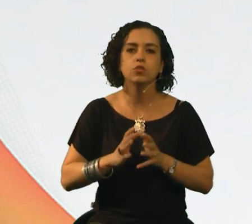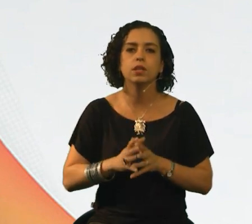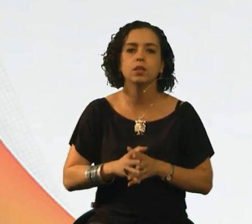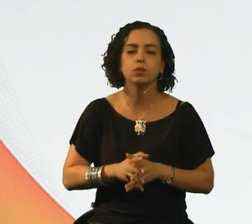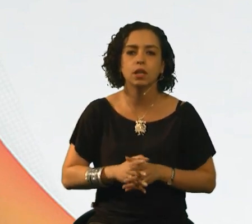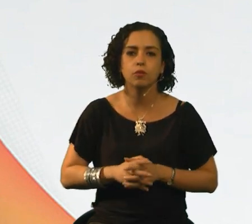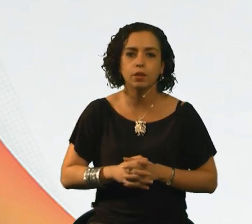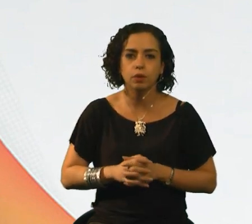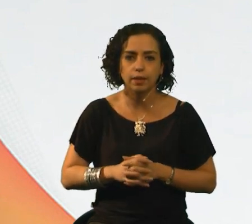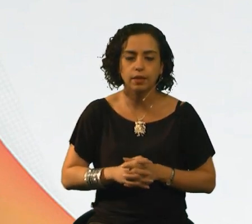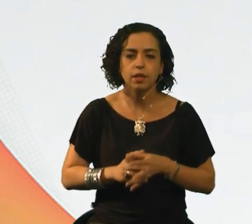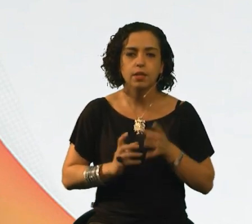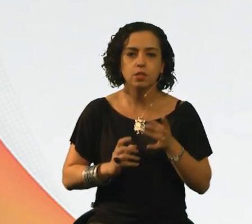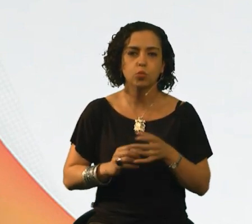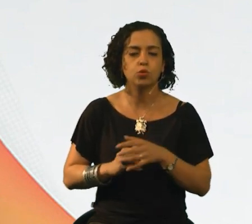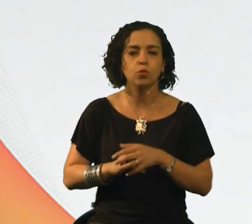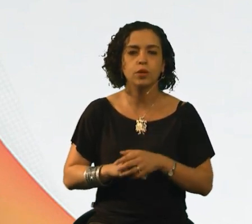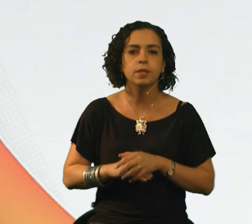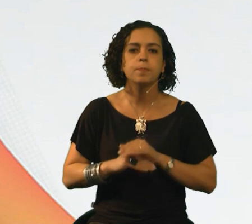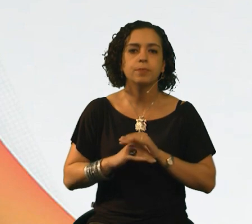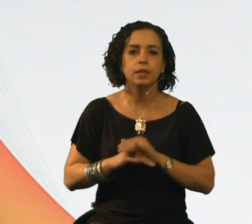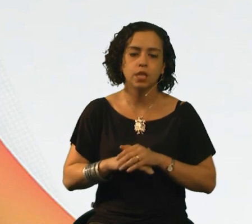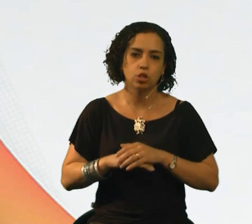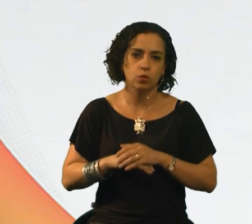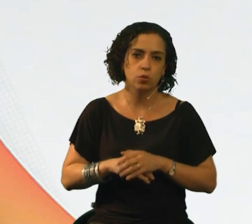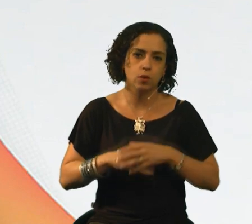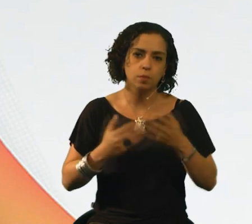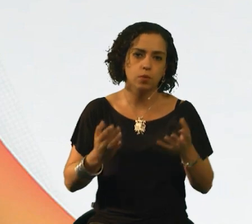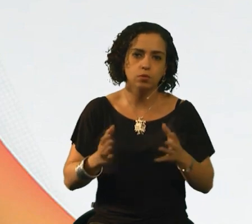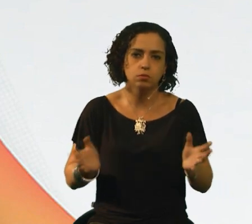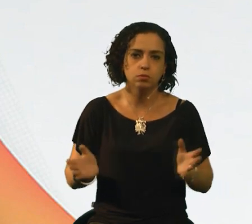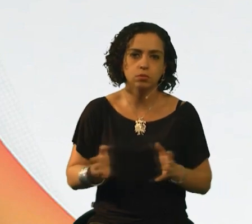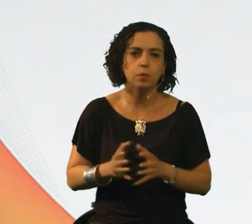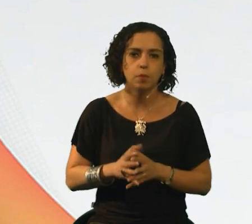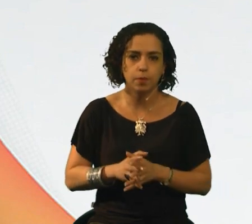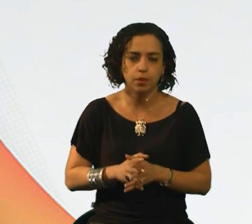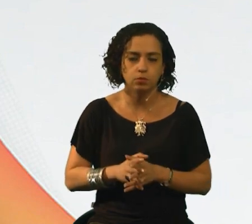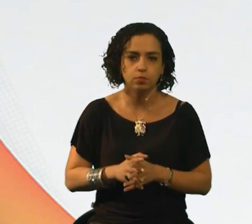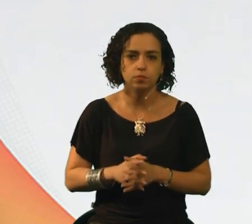identificando que ela foi anulada. Esse tipo de coisa, desde que ocorra pouco, não tem problema nenhum.